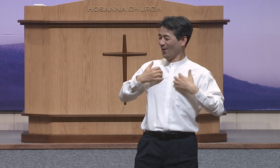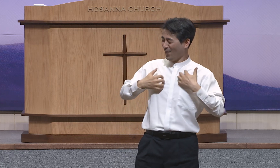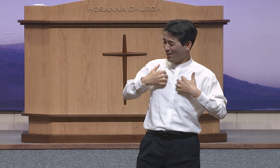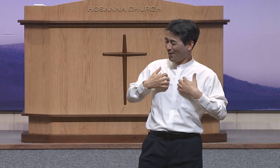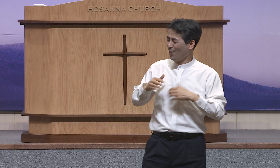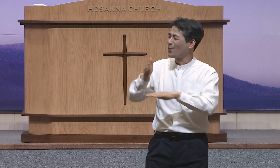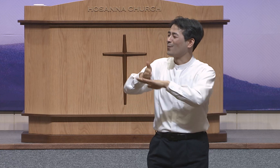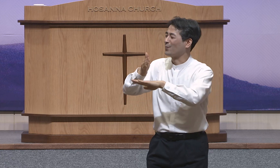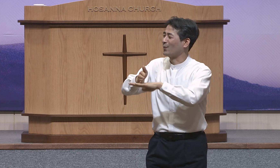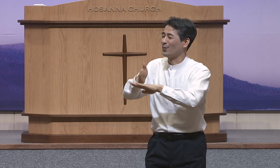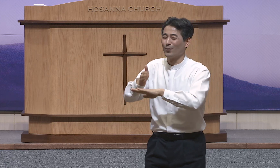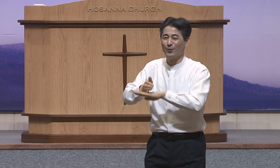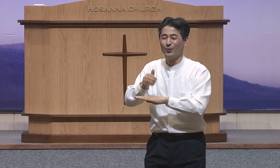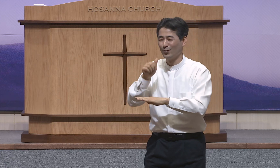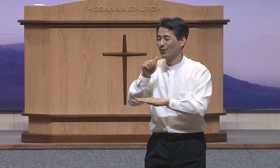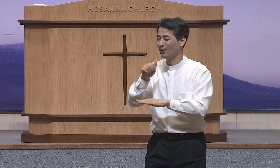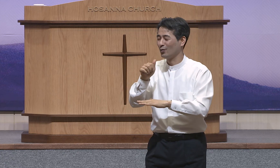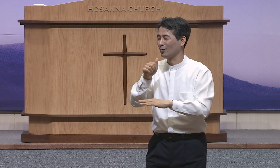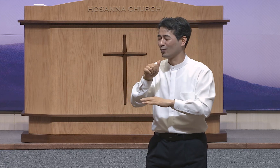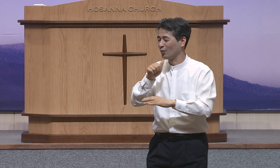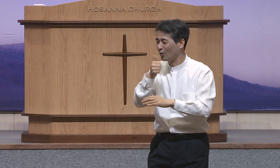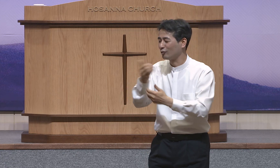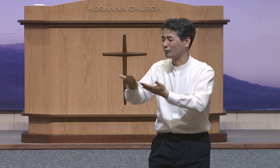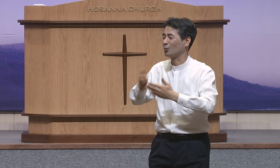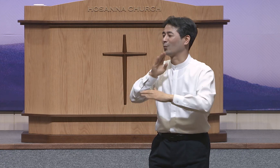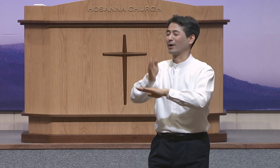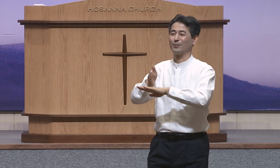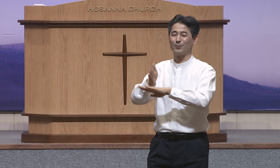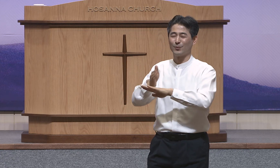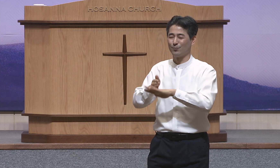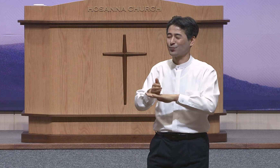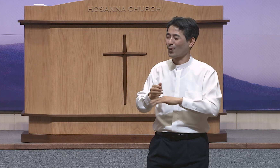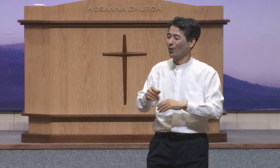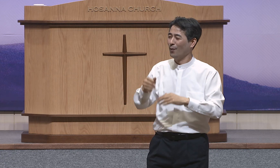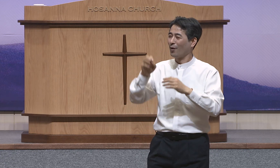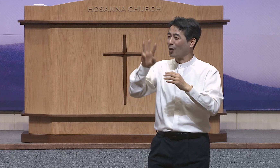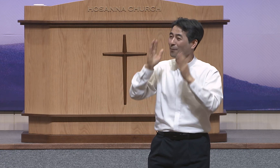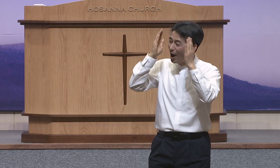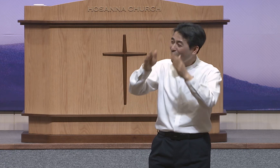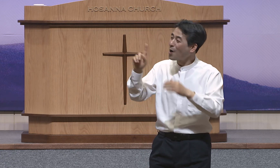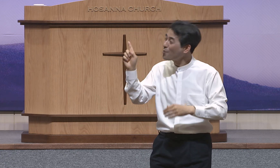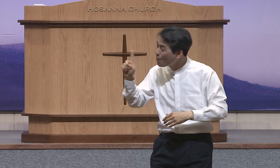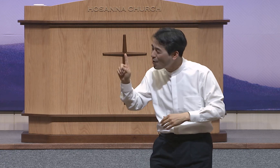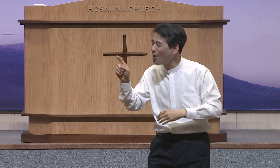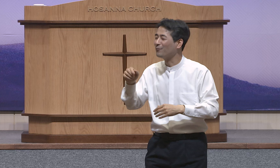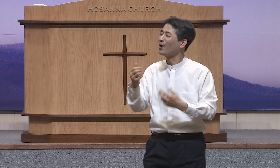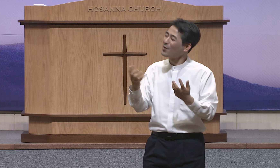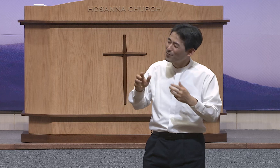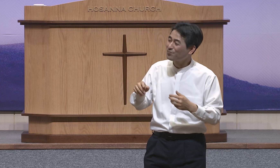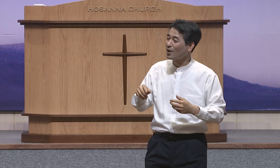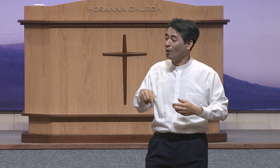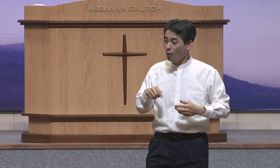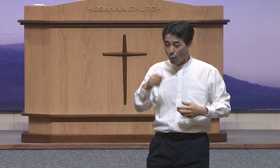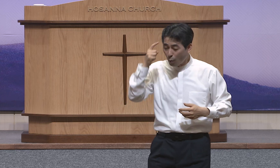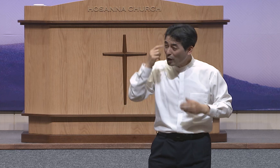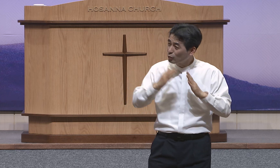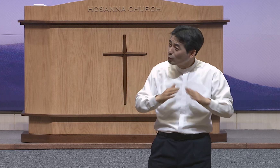만나서 반갑습니다, 고맙습니다, 통역해 주셔서 고맙습니다 이렇게 얘기를 했어요. 광주에 어디에 사세요? 뭐 어떻게 얘기를